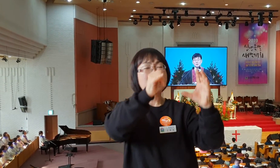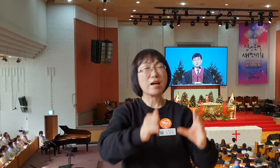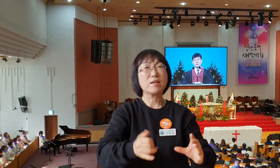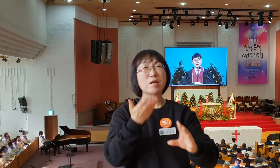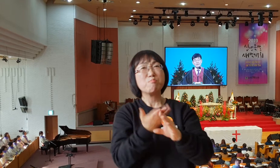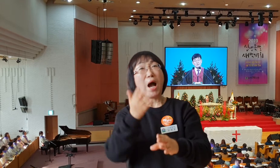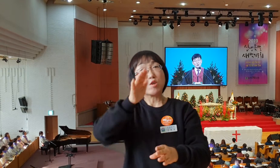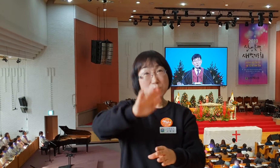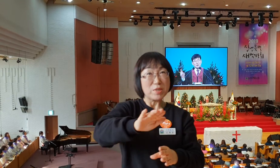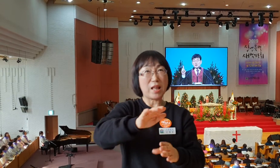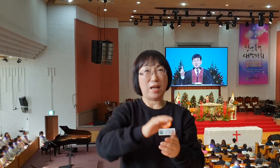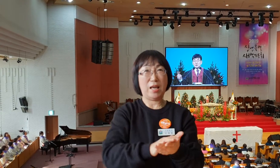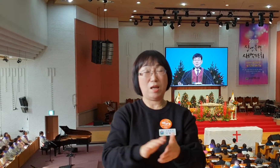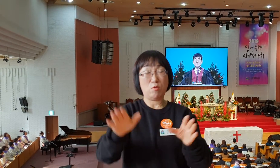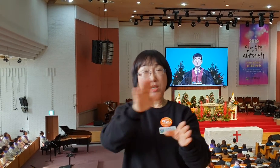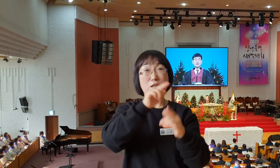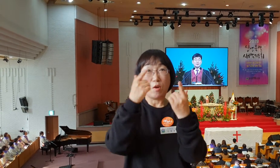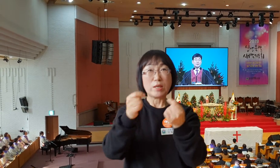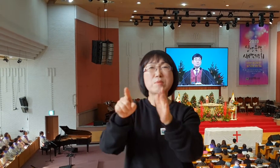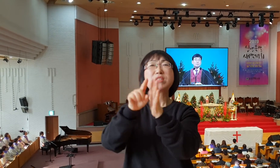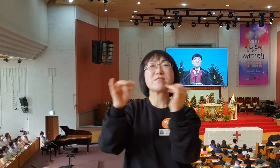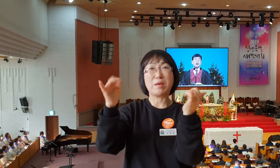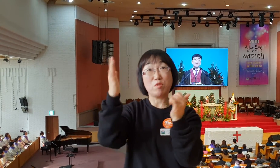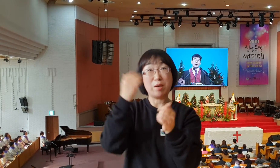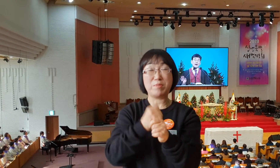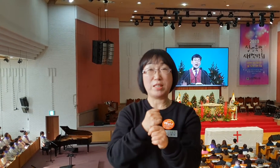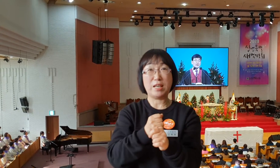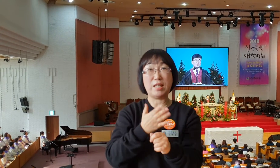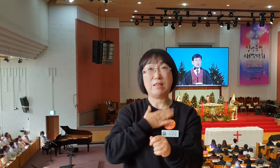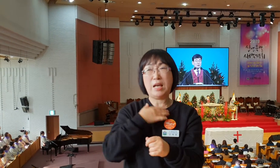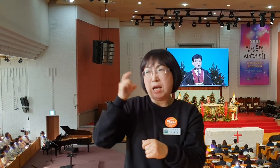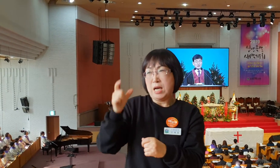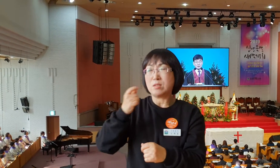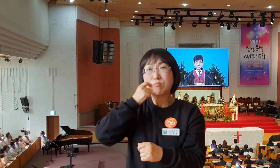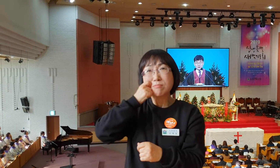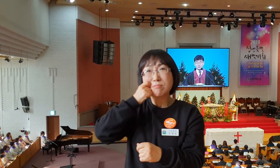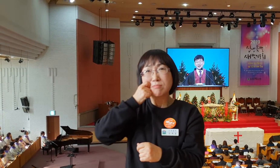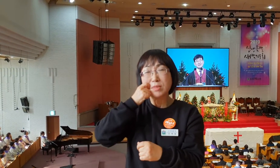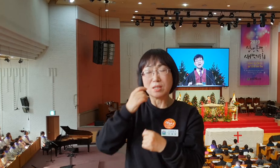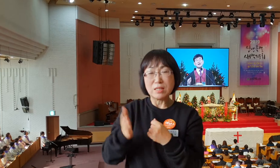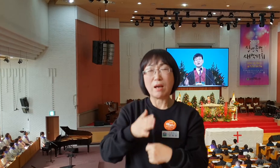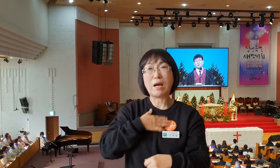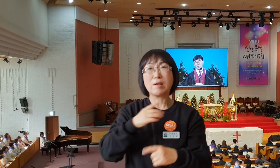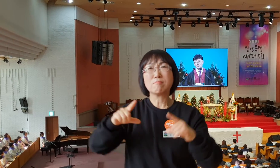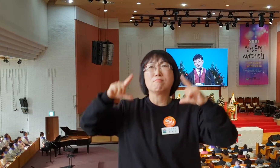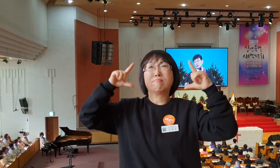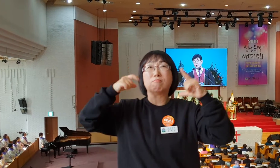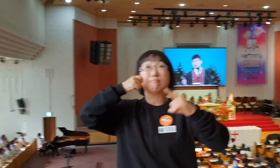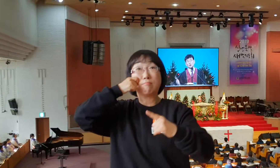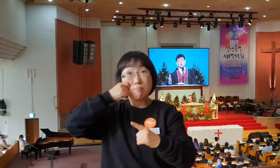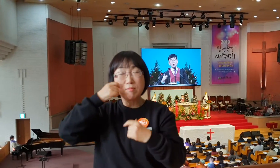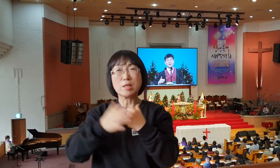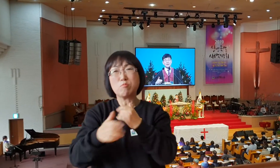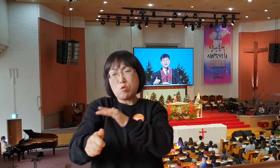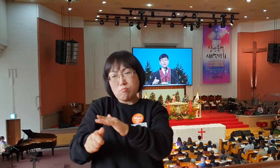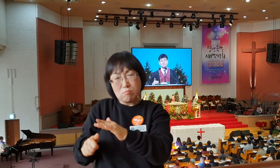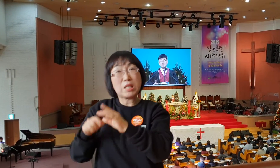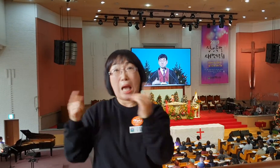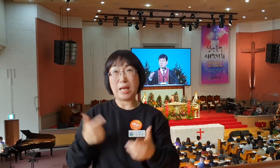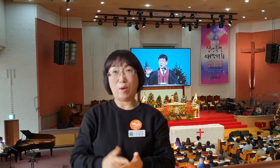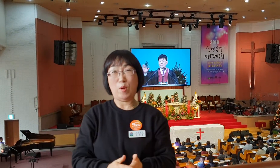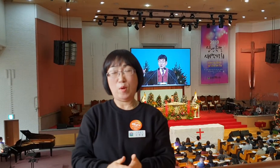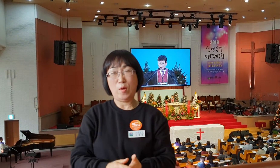뒤집어집니다 우리는 그렇게 믿는 사람이에요 내가 강하지 못하고 있다고 해서 내가 잘난 게 없다고 해서 뒤로 물러나지